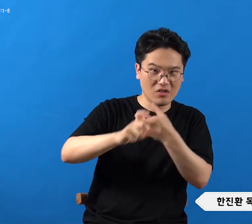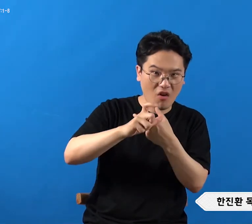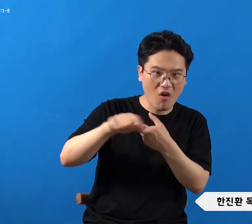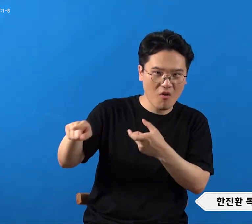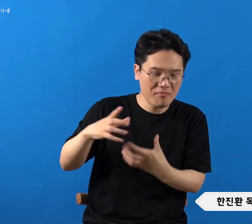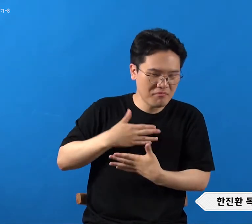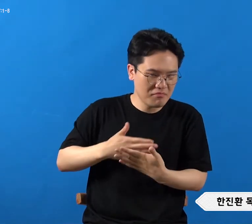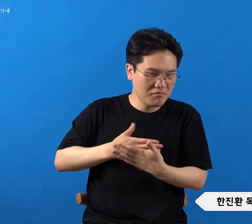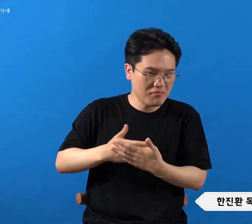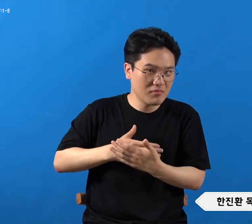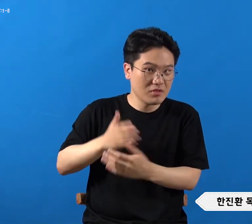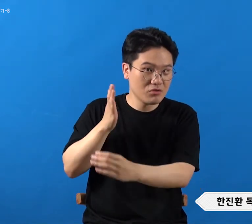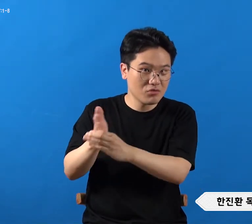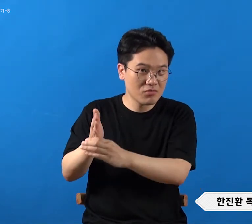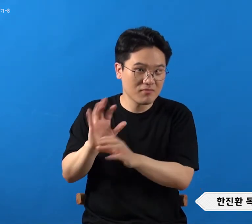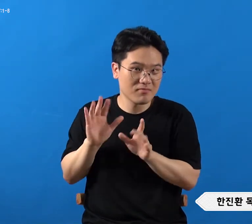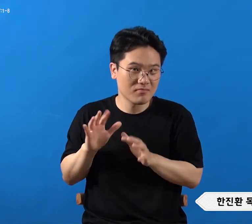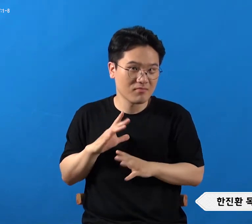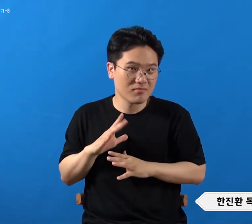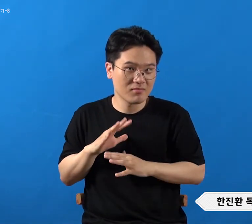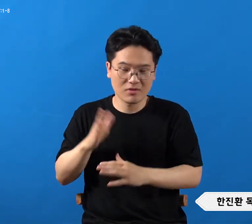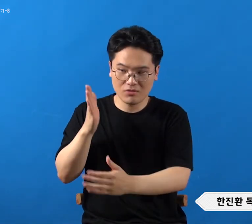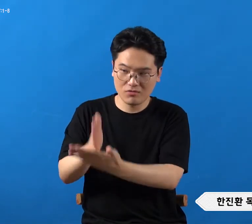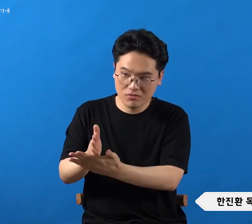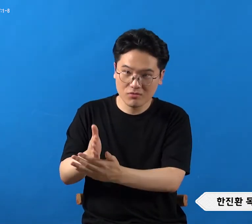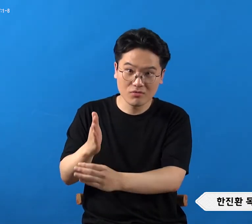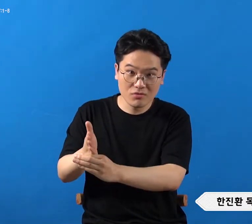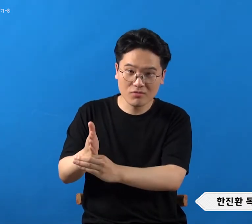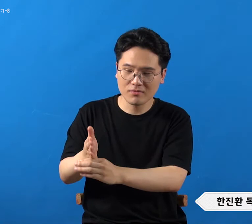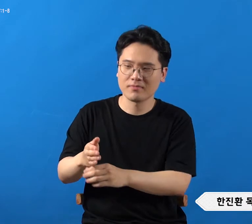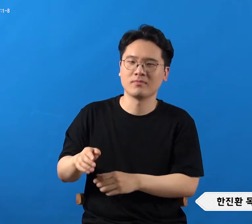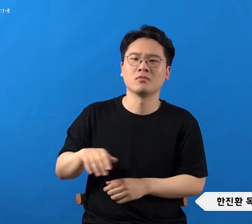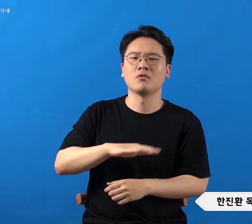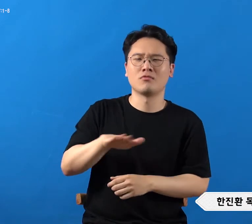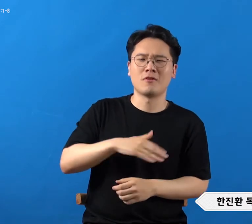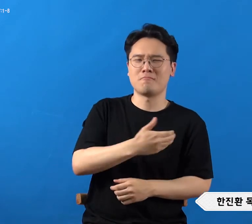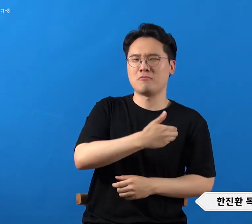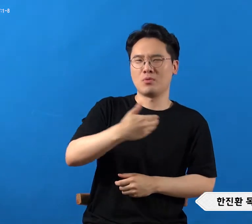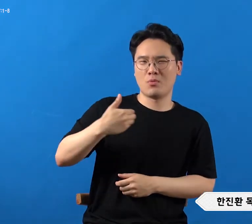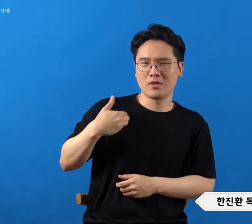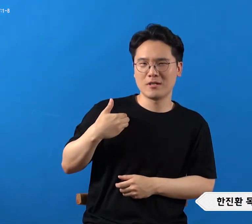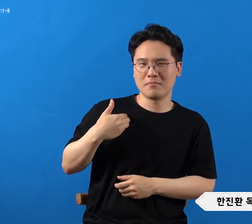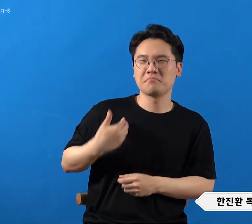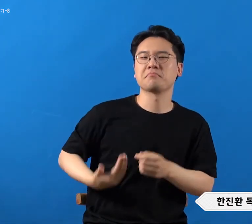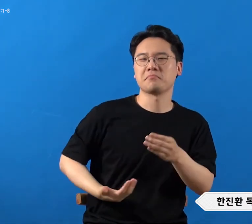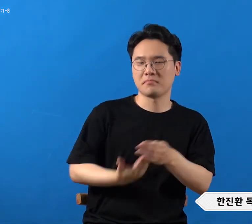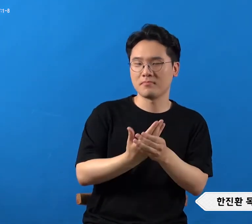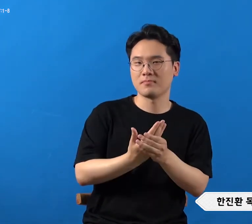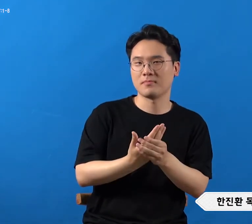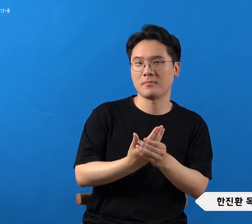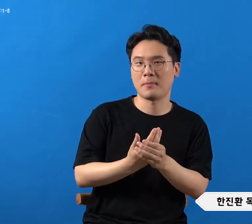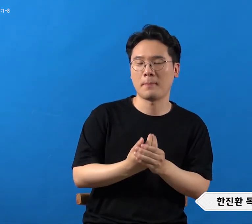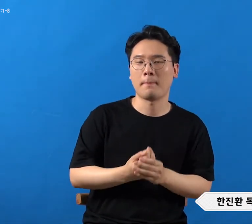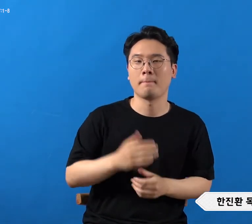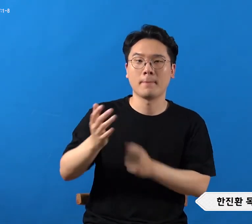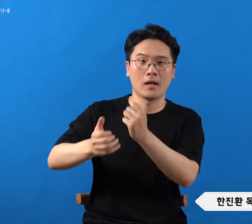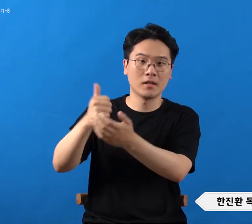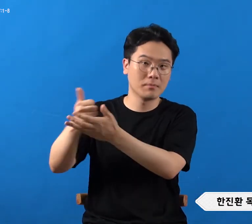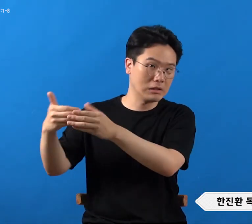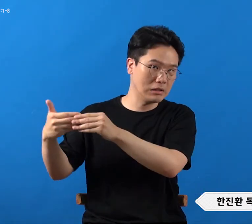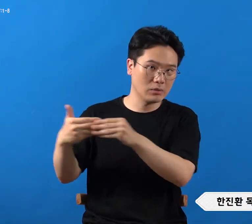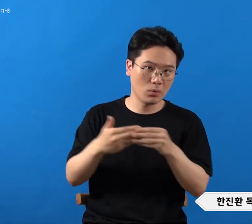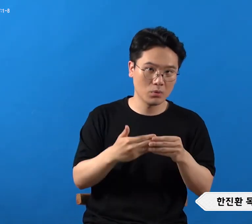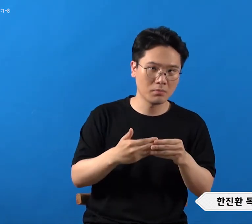그 장소로 보내셔서 보초들 하는 소리를 듣게 하시고 그래서 용기를 가지게 하시고 하나님의